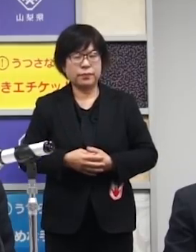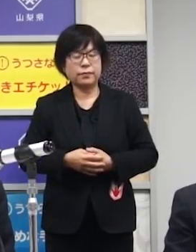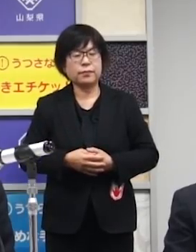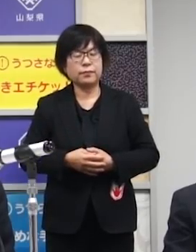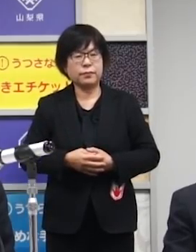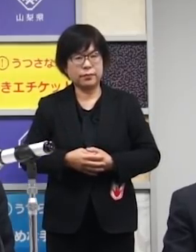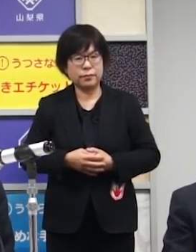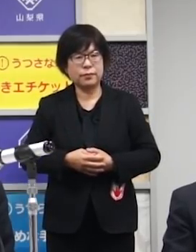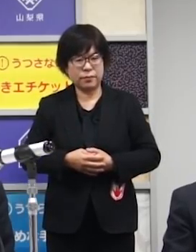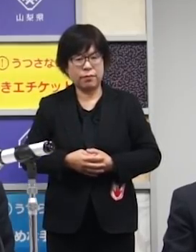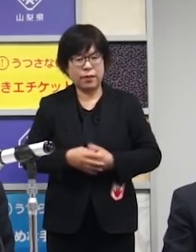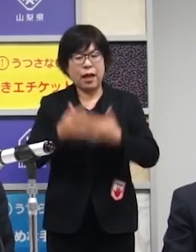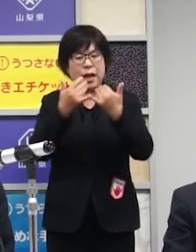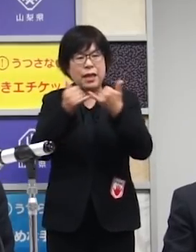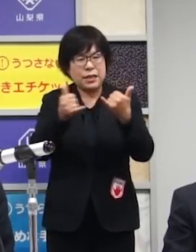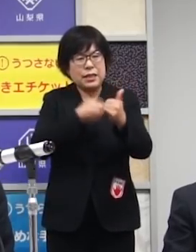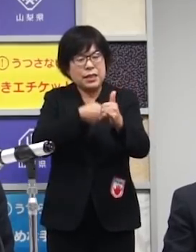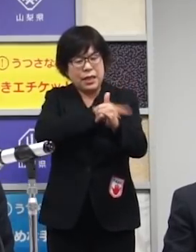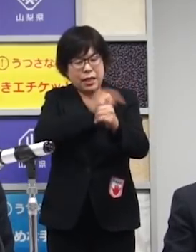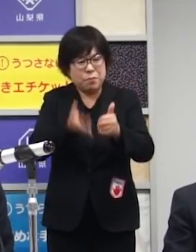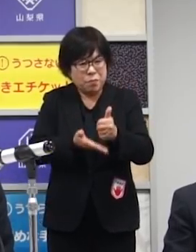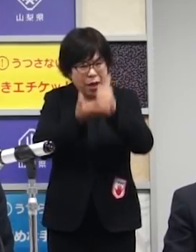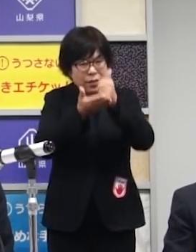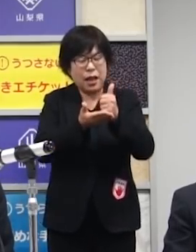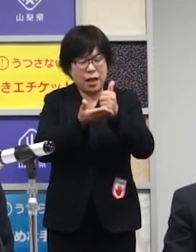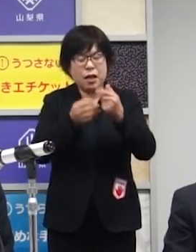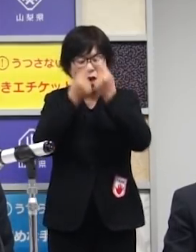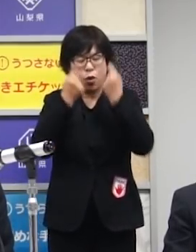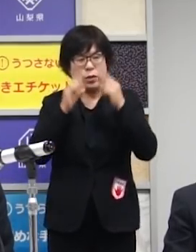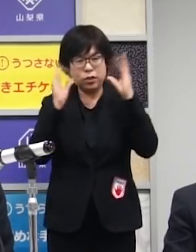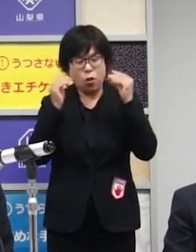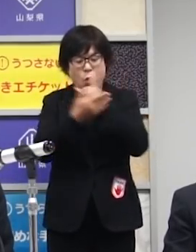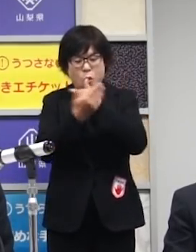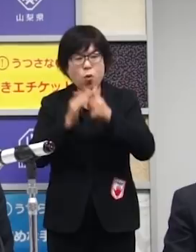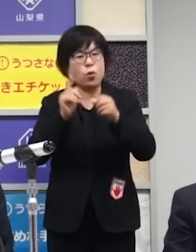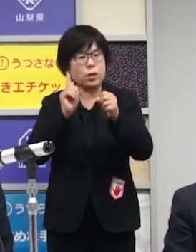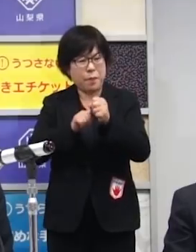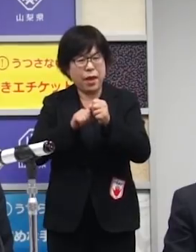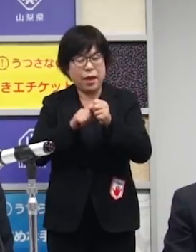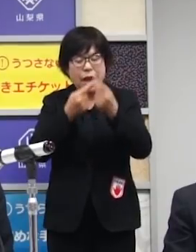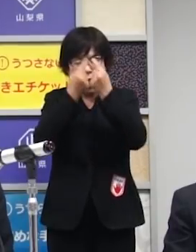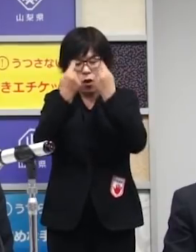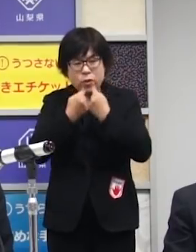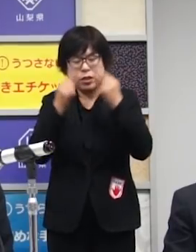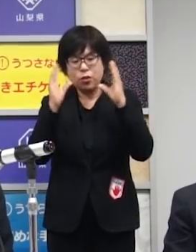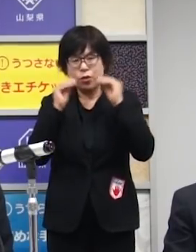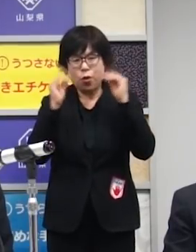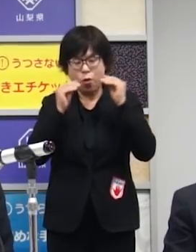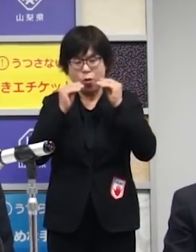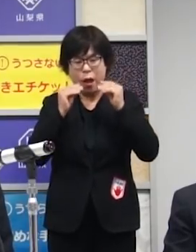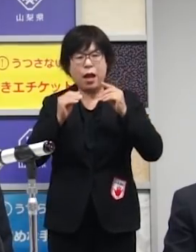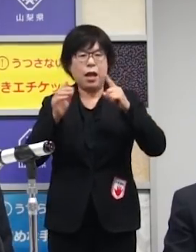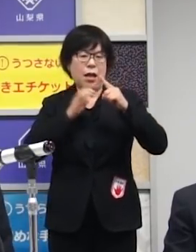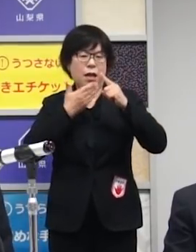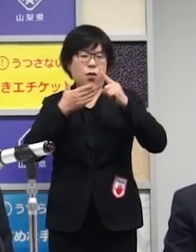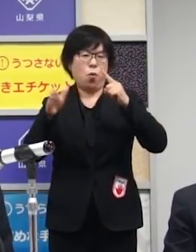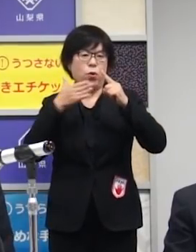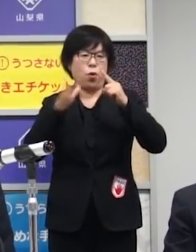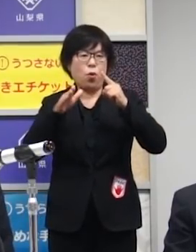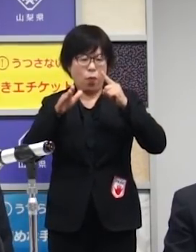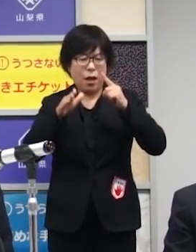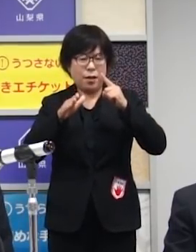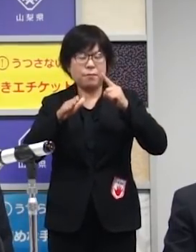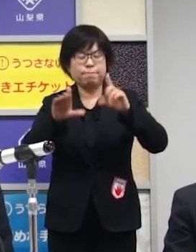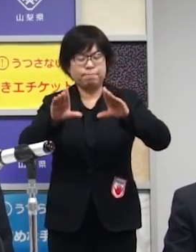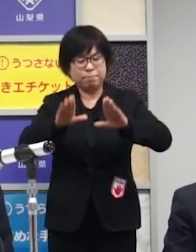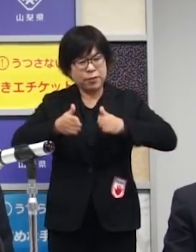なお人権尊重及び個人情報保護の観点から個人の詳細な情報につきましては公表を差し控えさせていただきますので